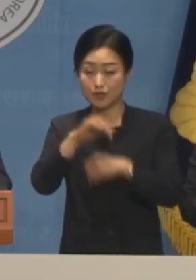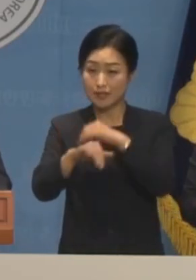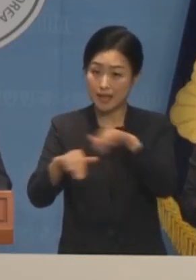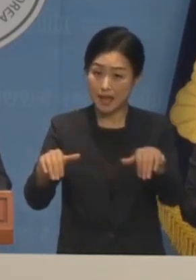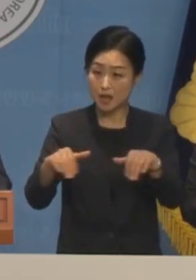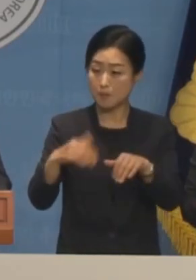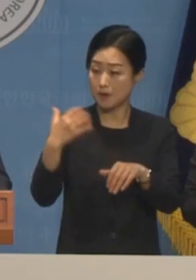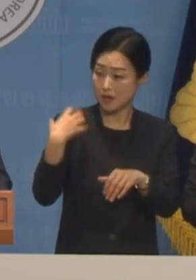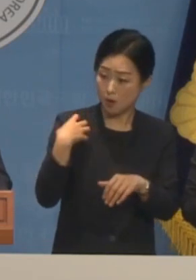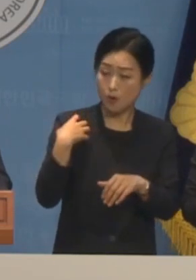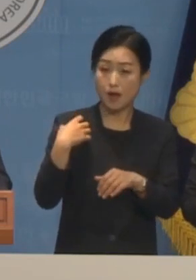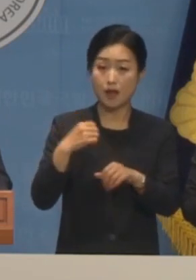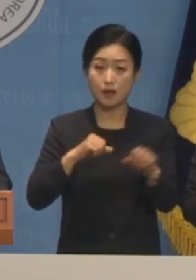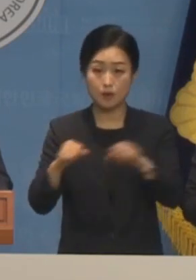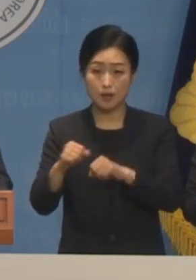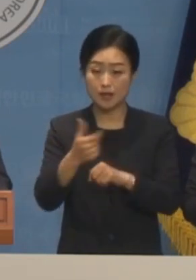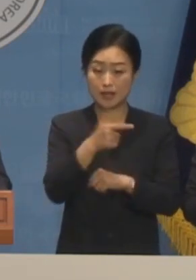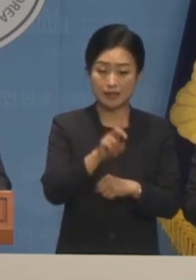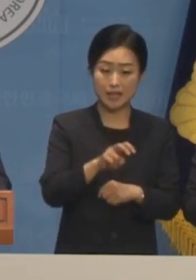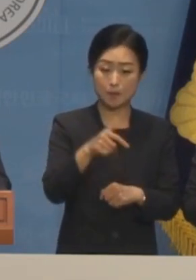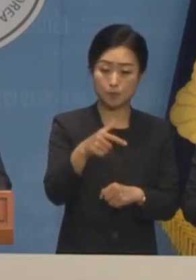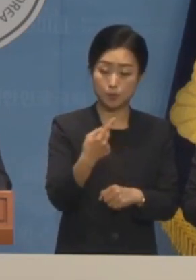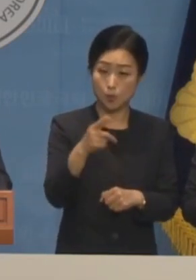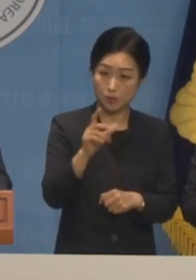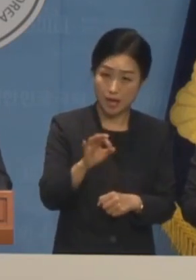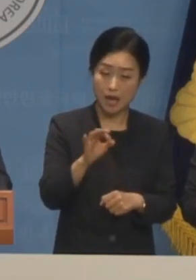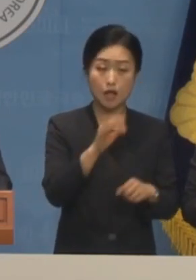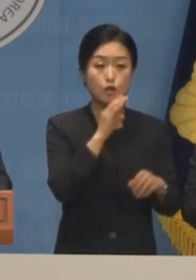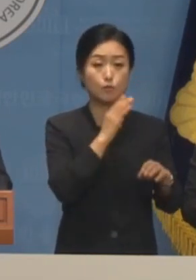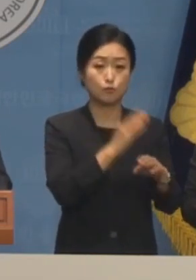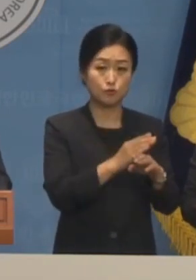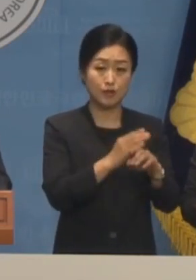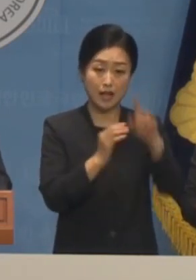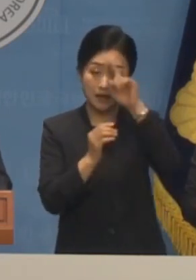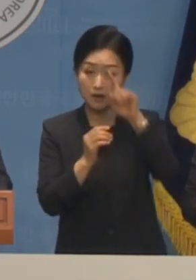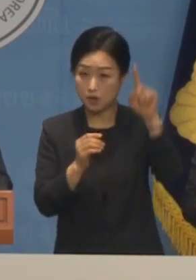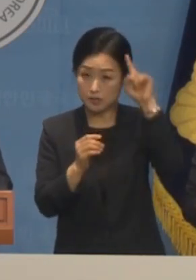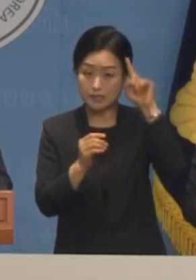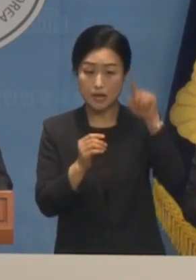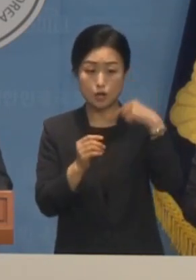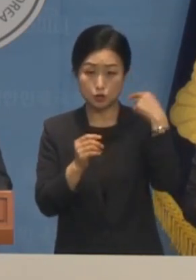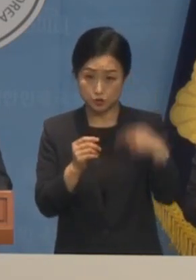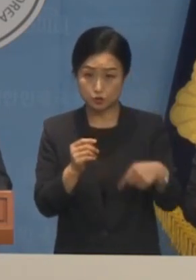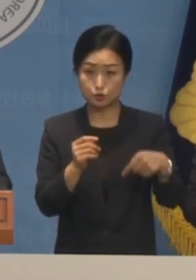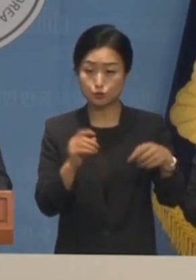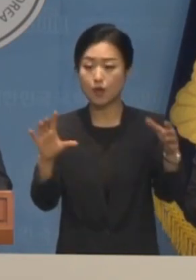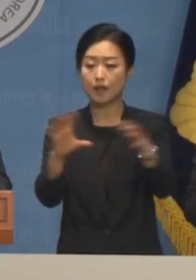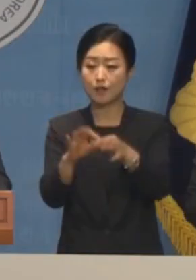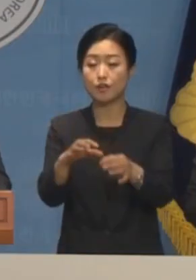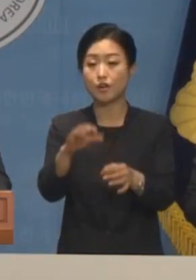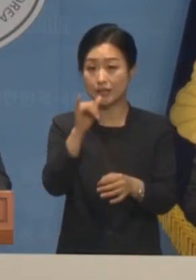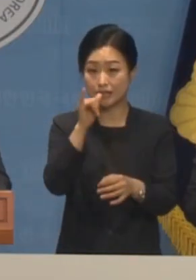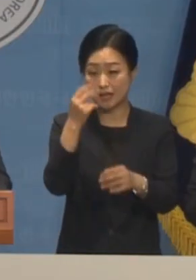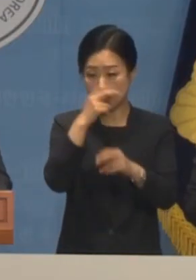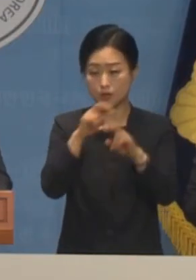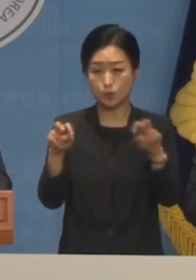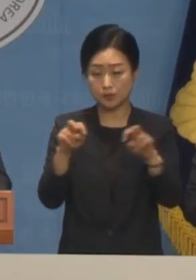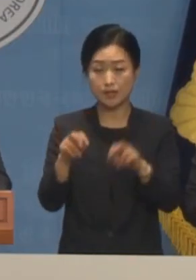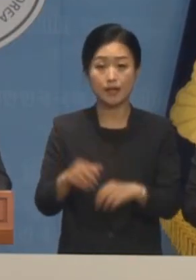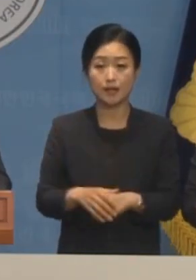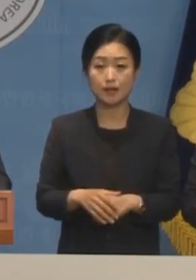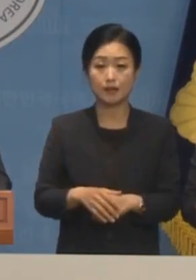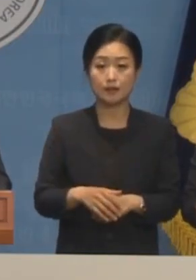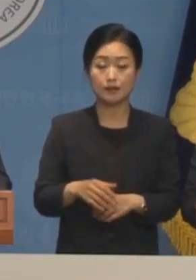역할 과제는 남로당과 북한 소련 및 중공의 역할을 명록 했습니다